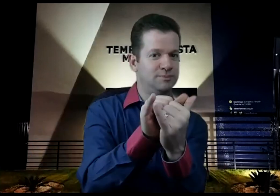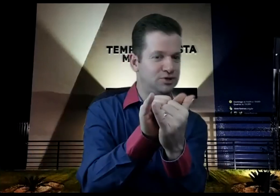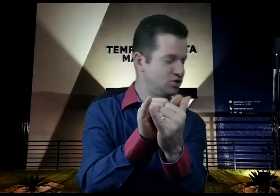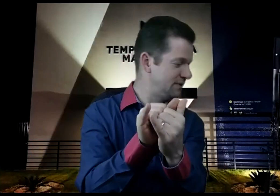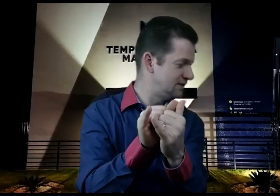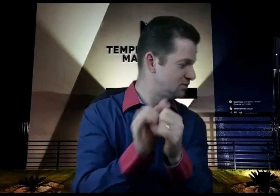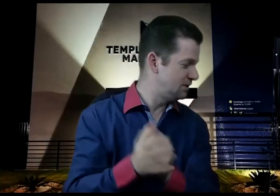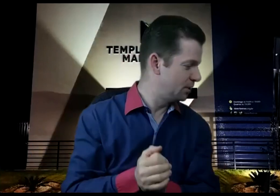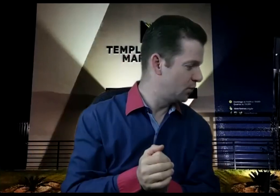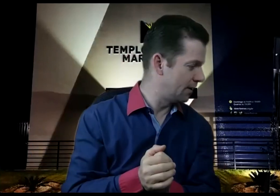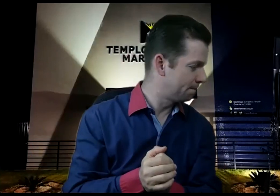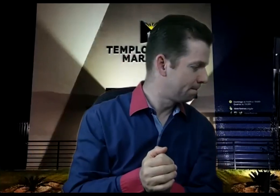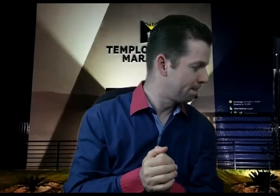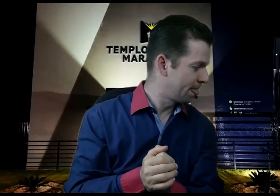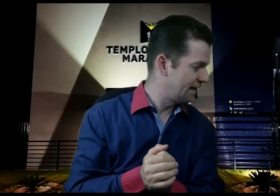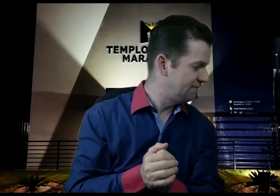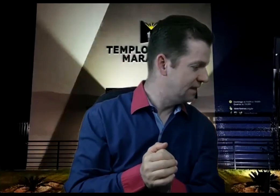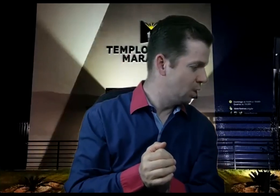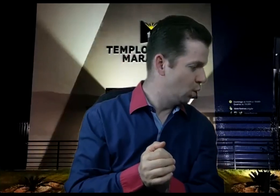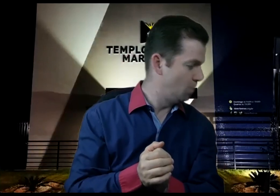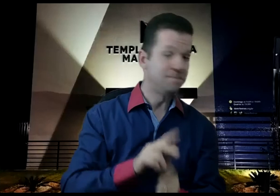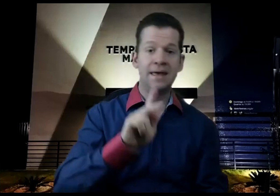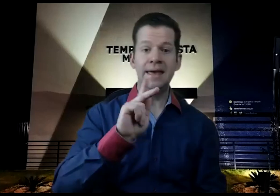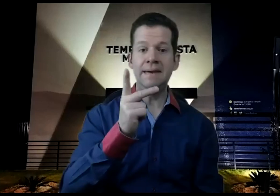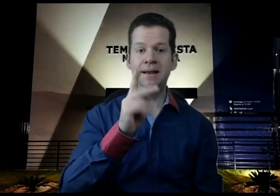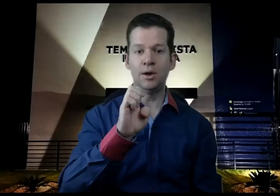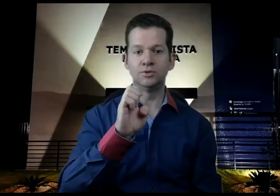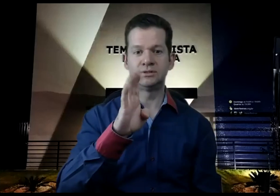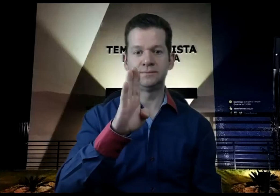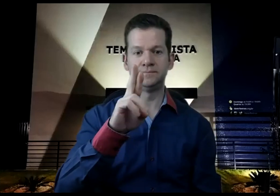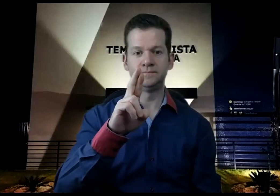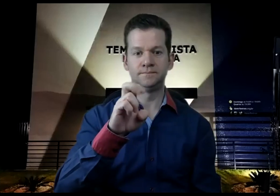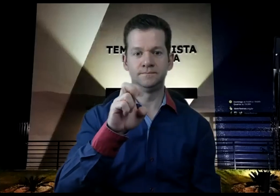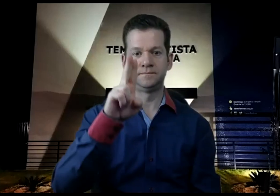pessoas precisam se perdoar. Filemon. Hebreus.